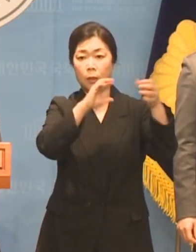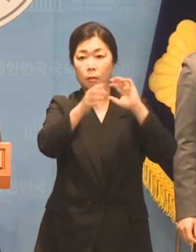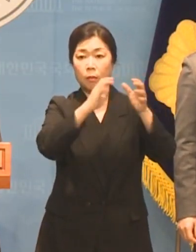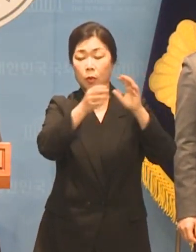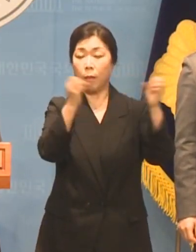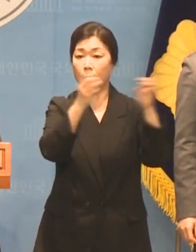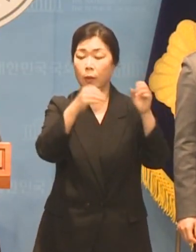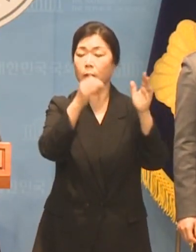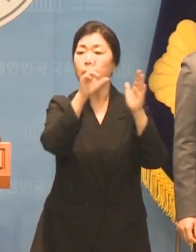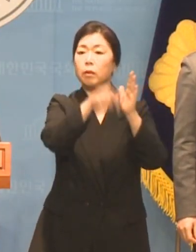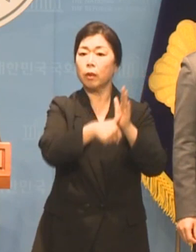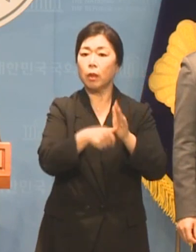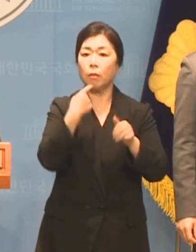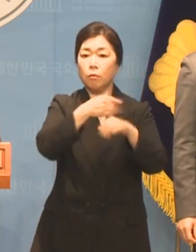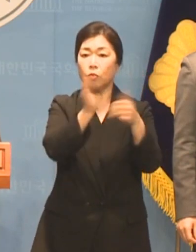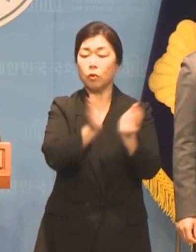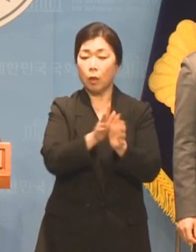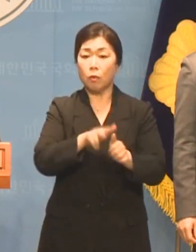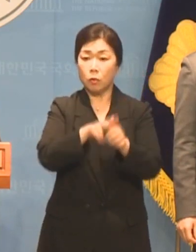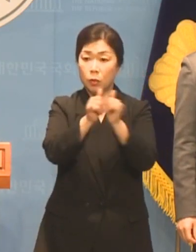민주당 경선 후보